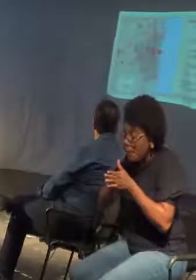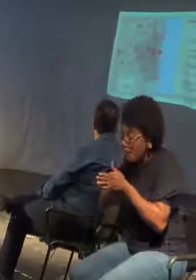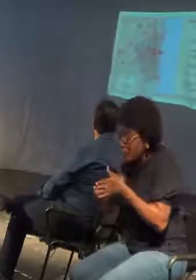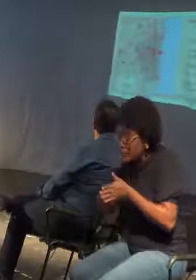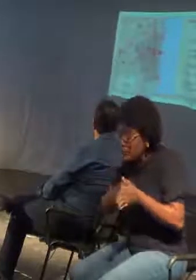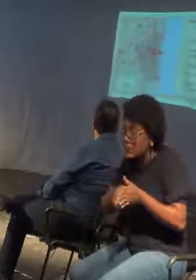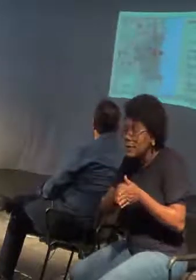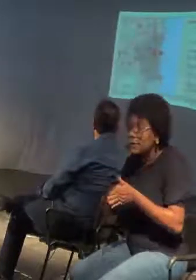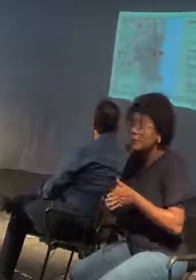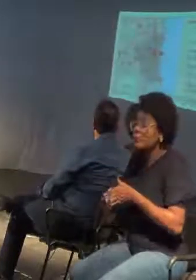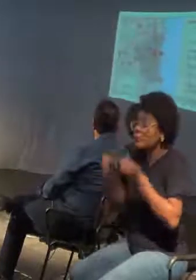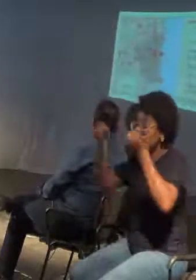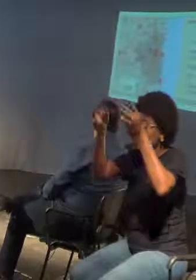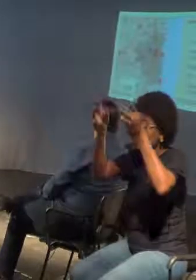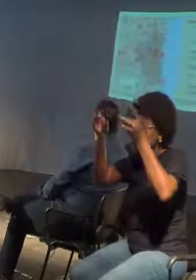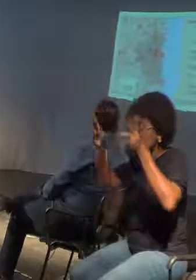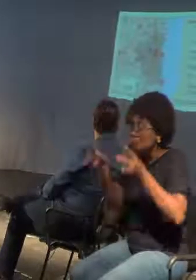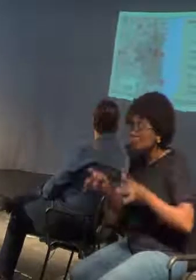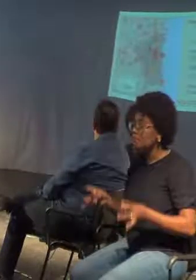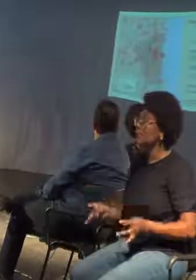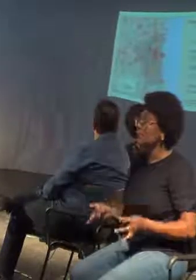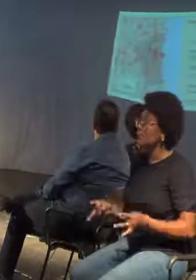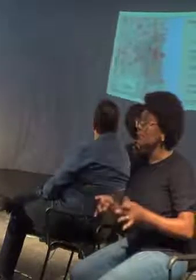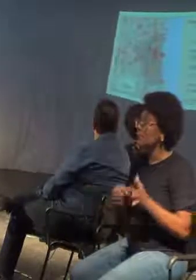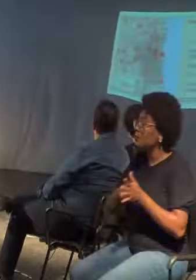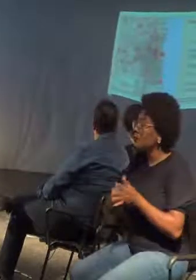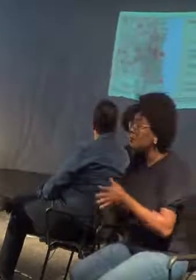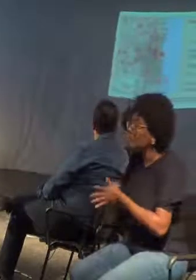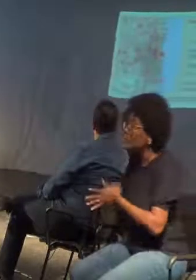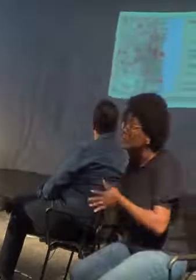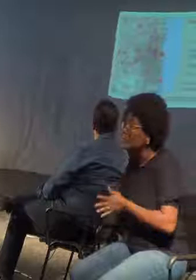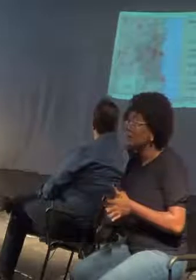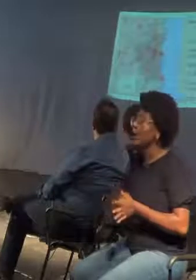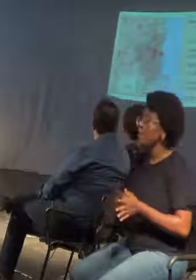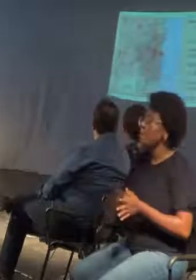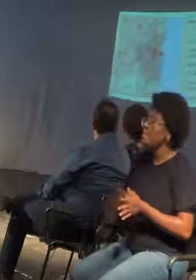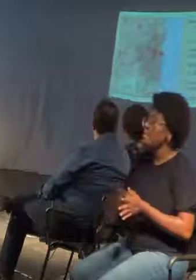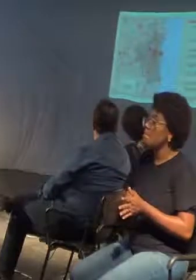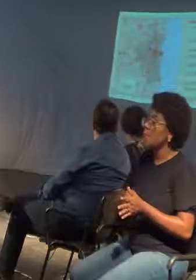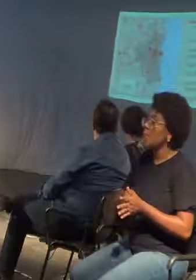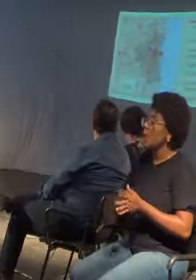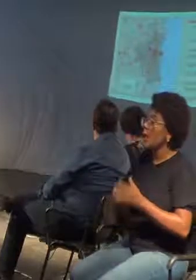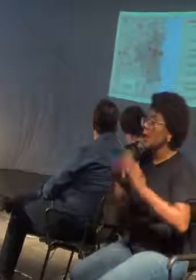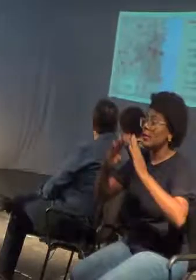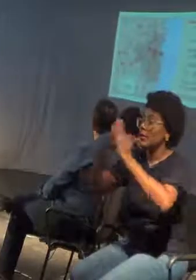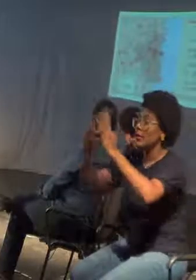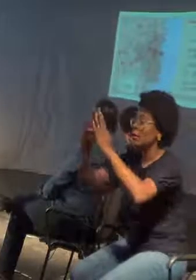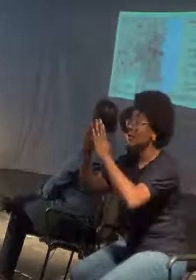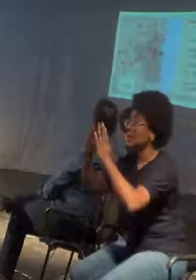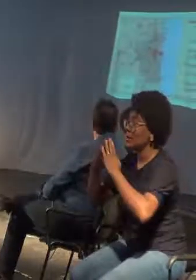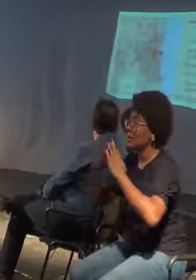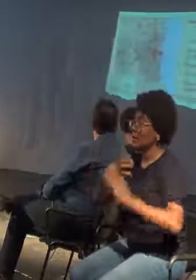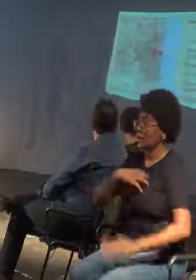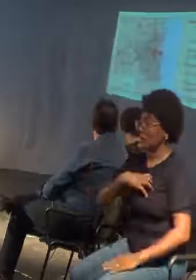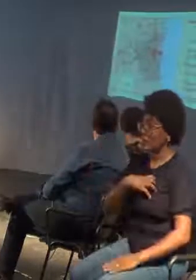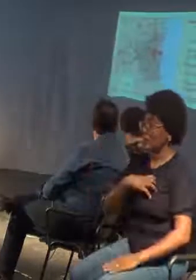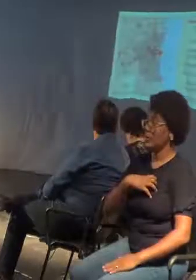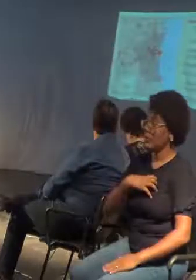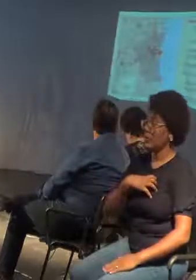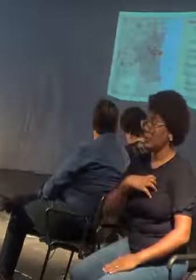que foi o estudo da rede urbana na Bahia. Né? Eles estudaram os fluxos das cidades e